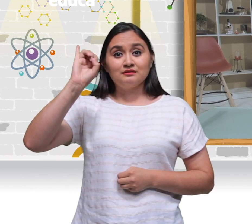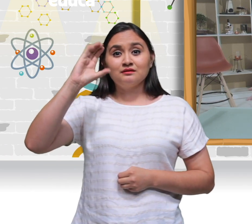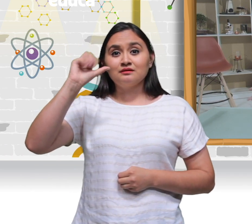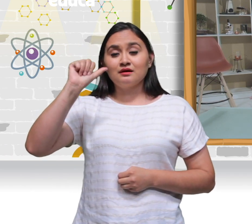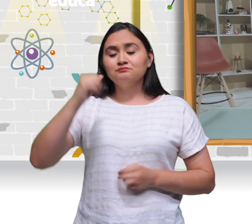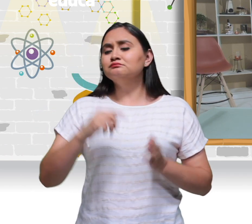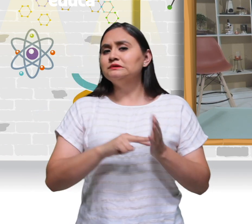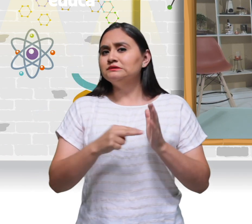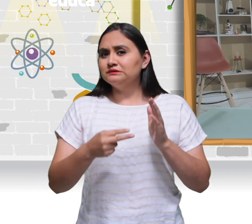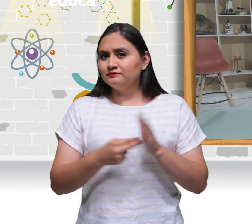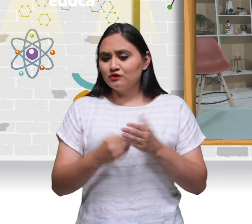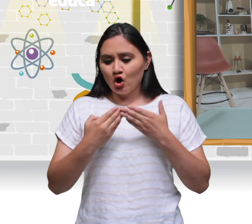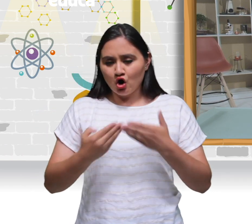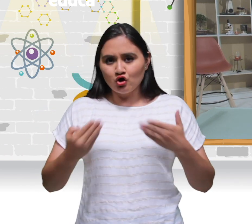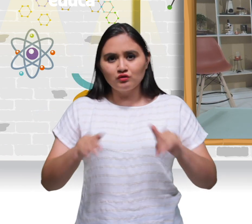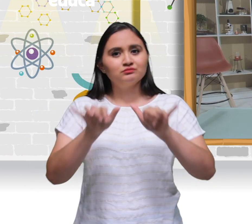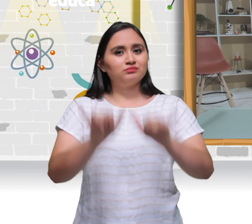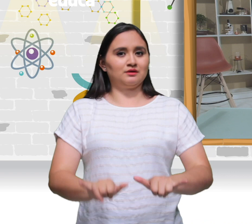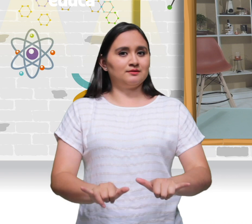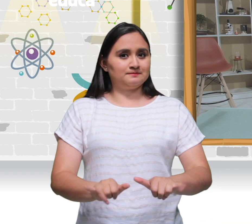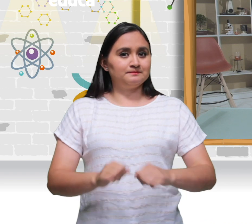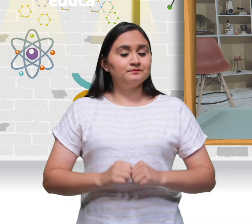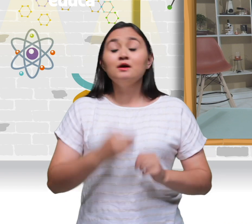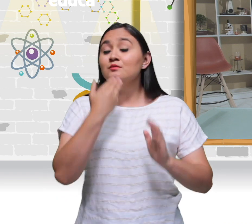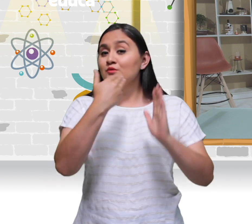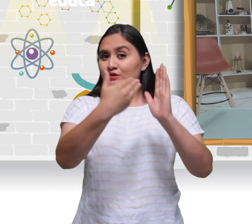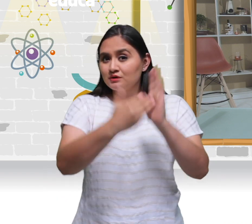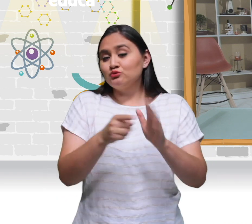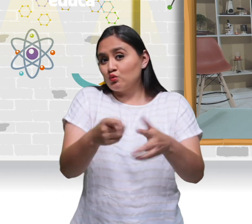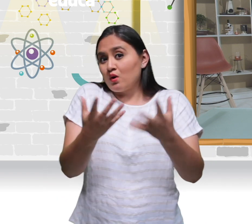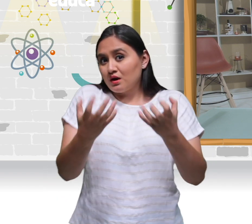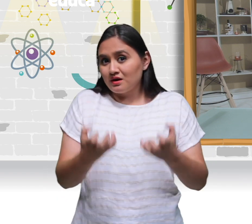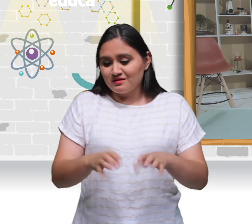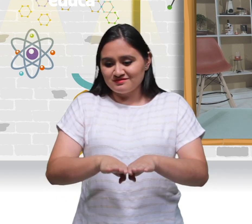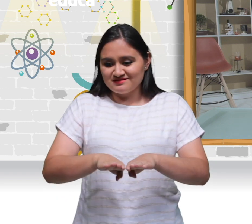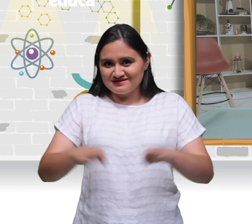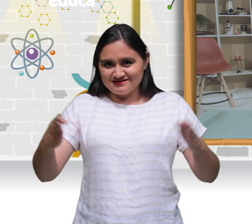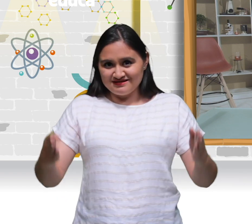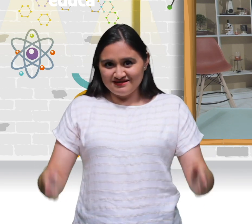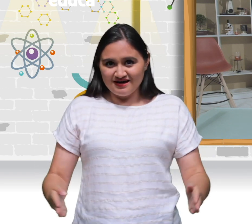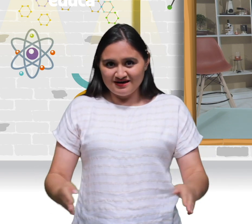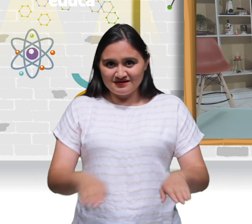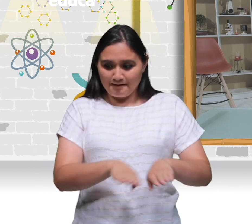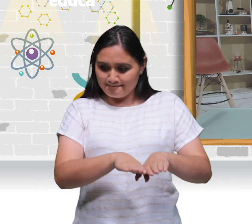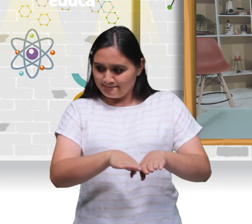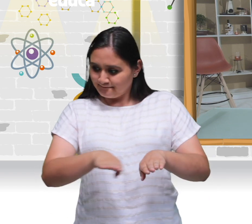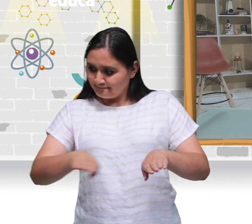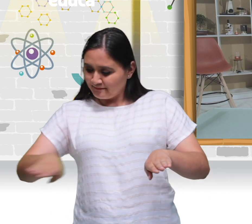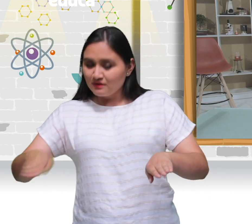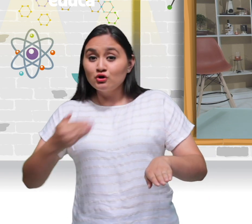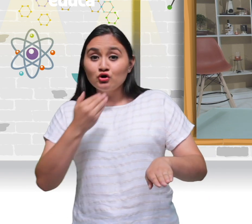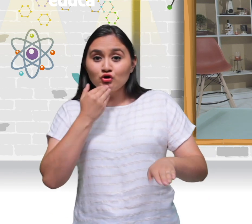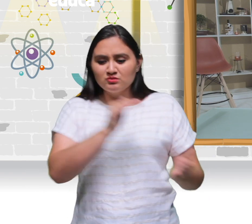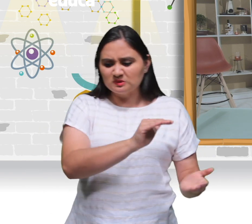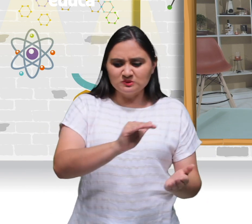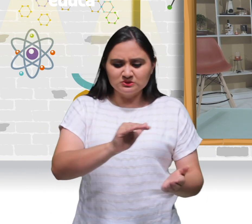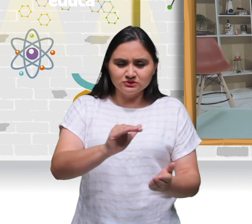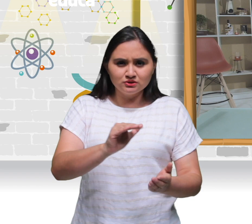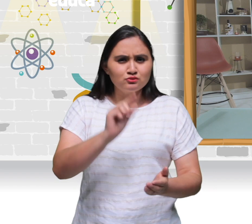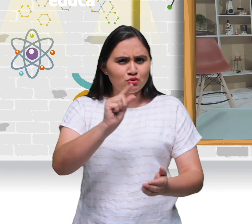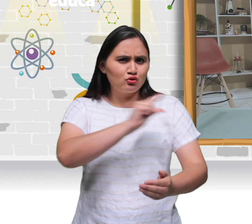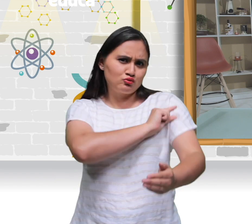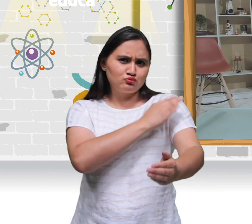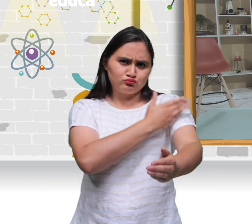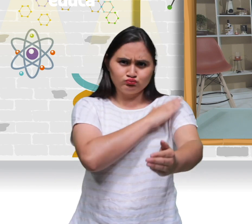indica, solo aparece cuando un objeto no se mueve. Por ejemplo, si queremos mover esta caja a través de esta mesa, al aplicar una pequeña